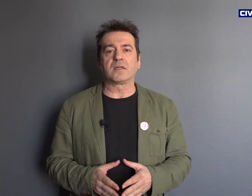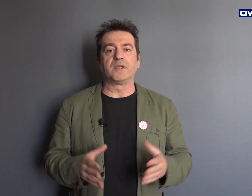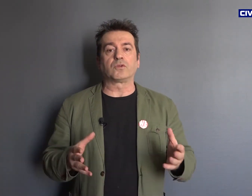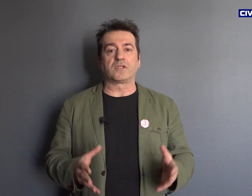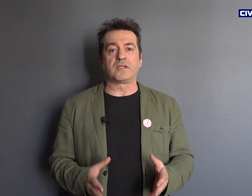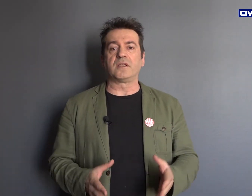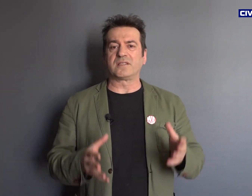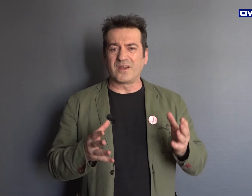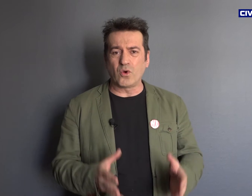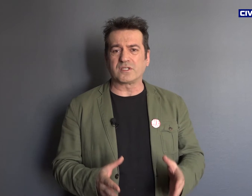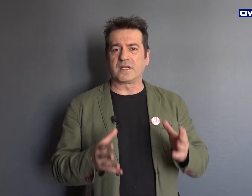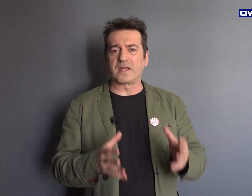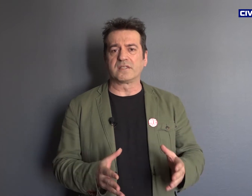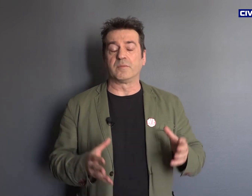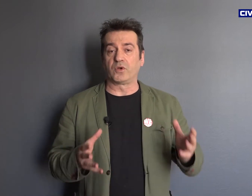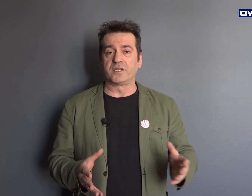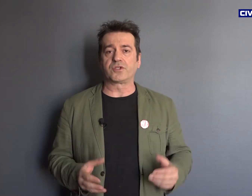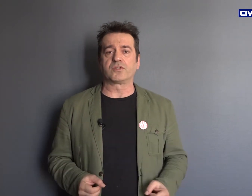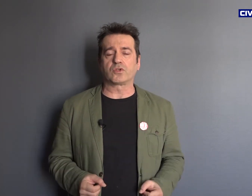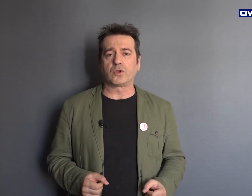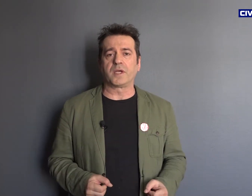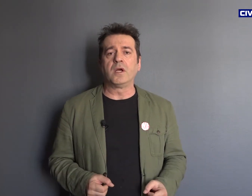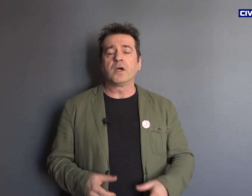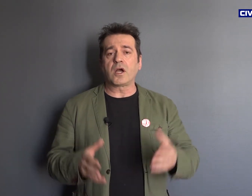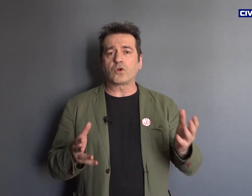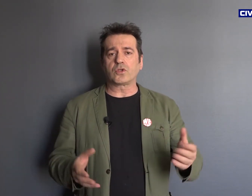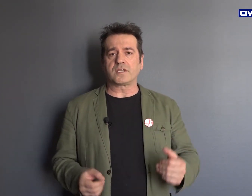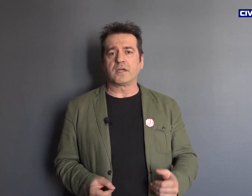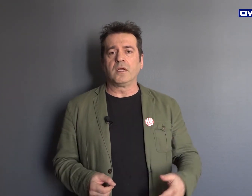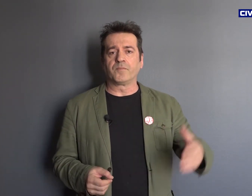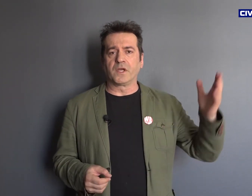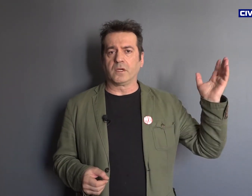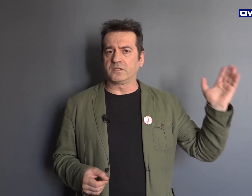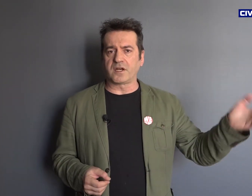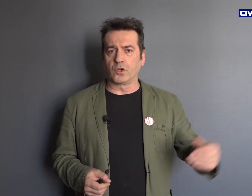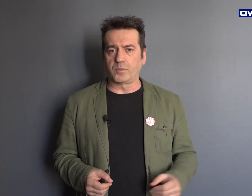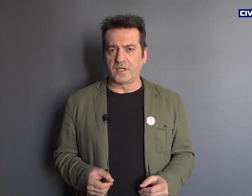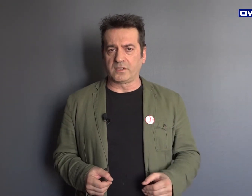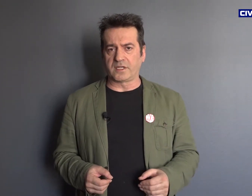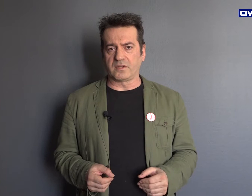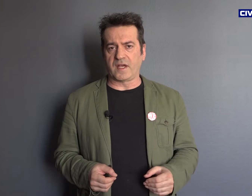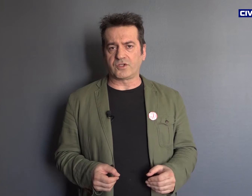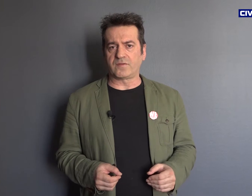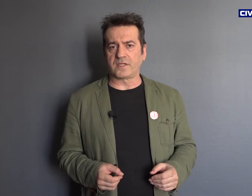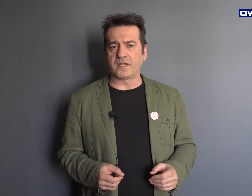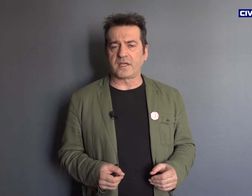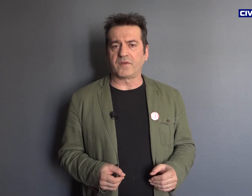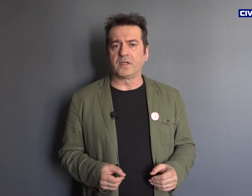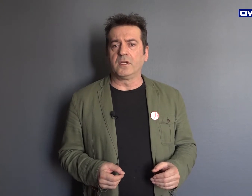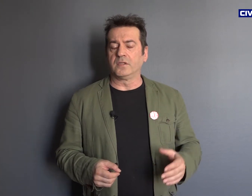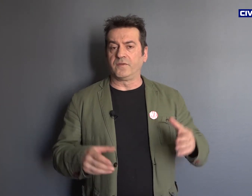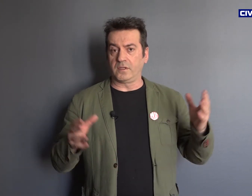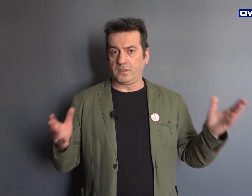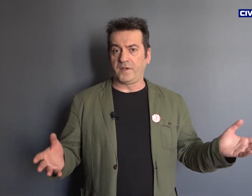се надминат одредени сериозни кризни политички состојби, како што се црниот понеделник на 24